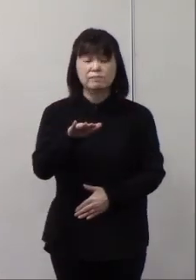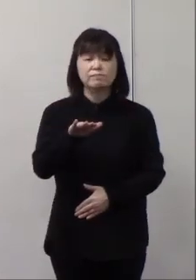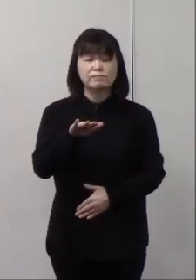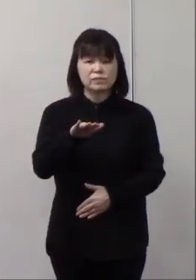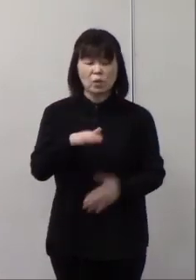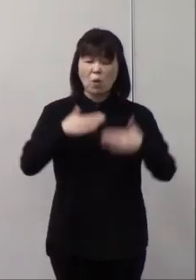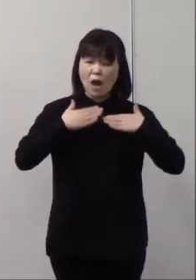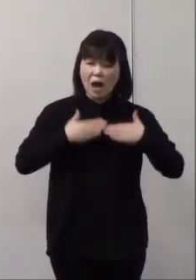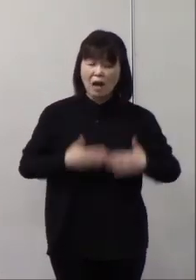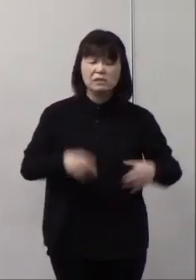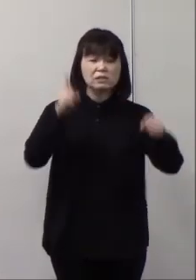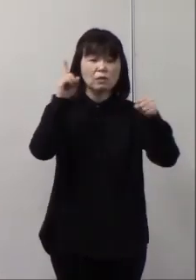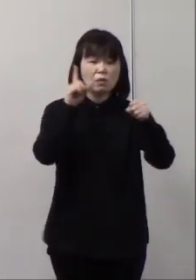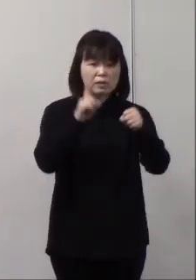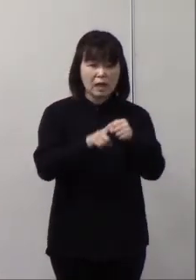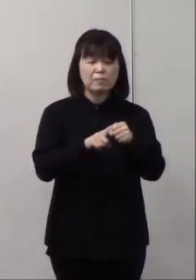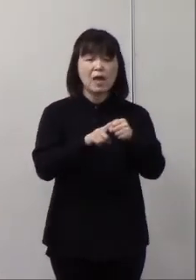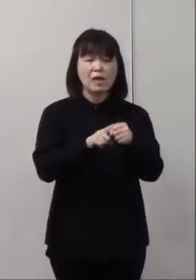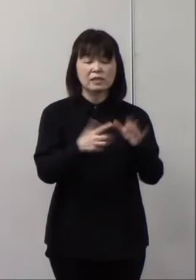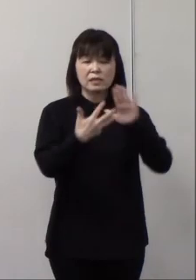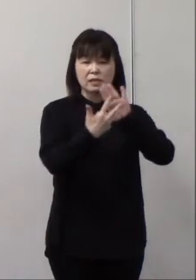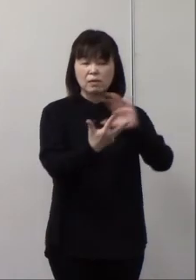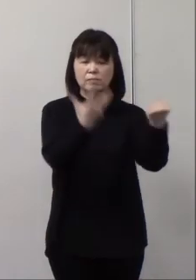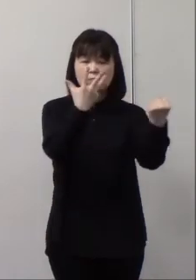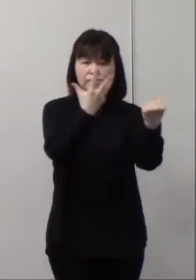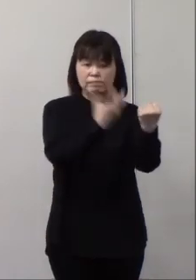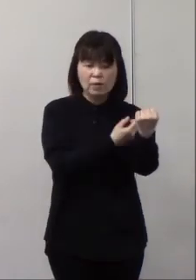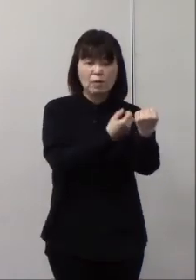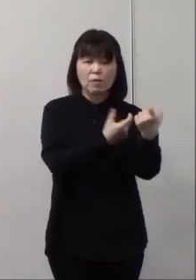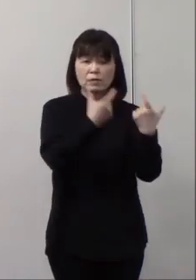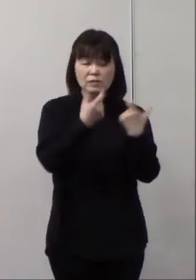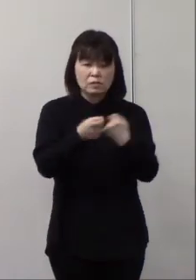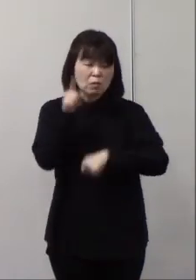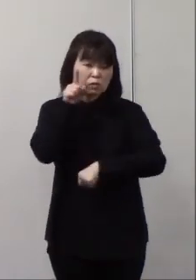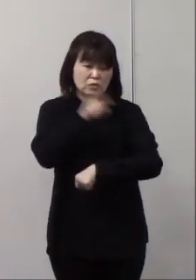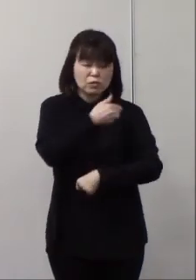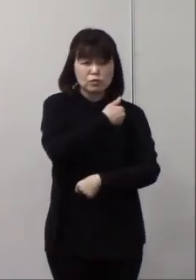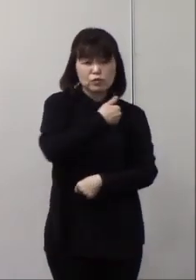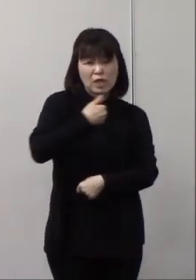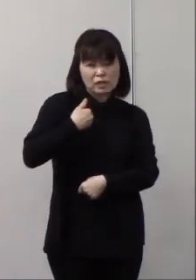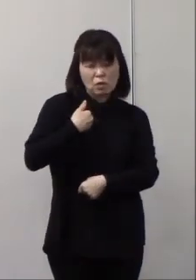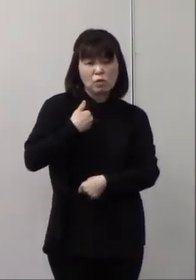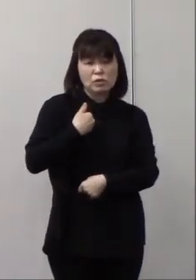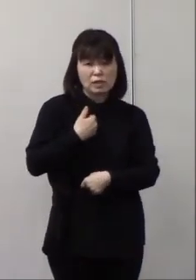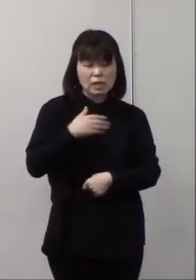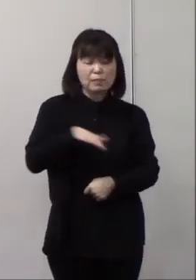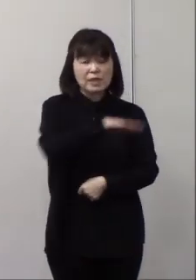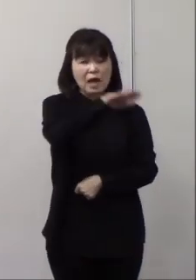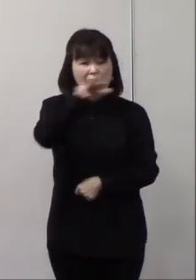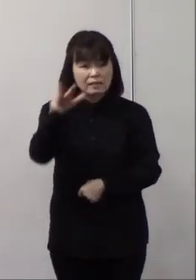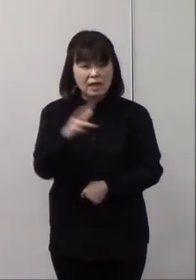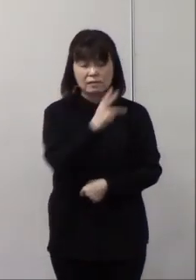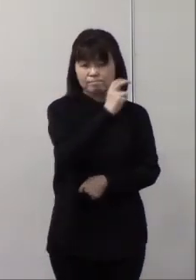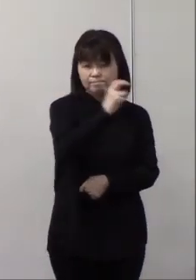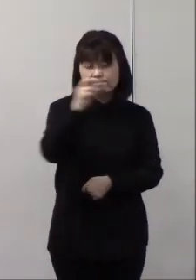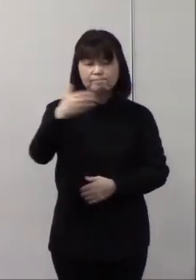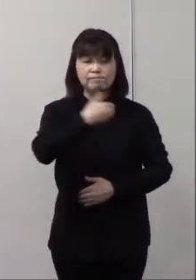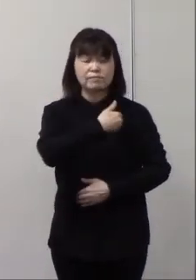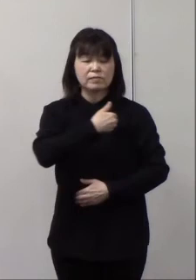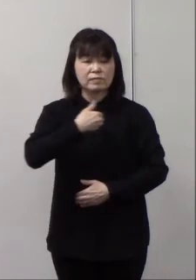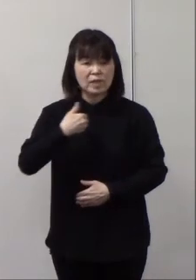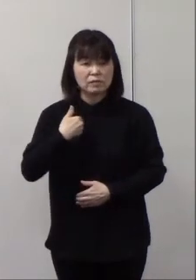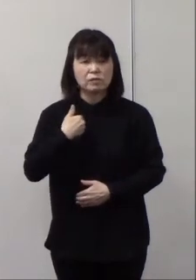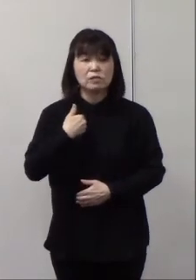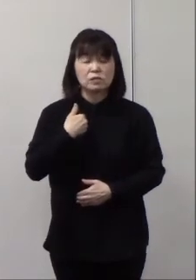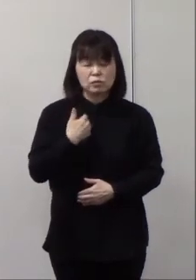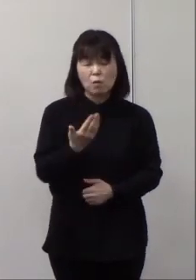安心のためにですね、ワクチン接種を確実に多くの皆さんに接種していただける、